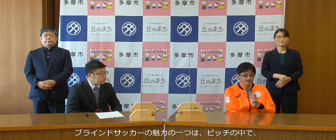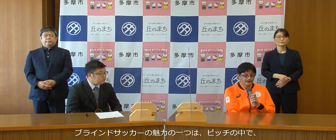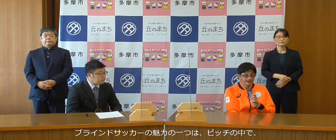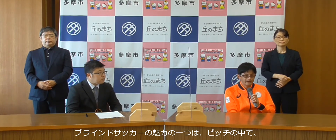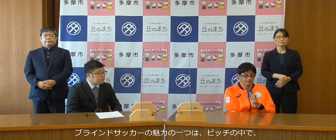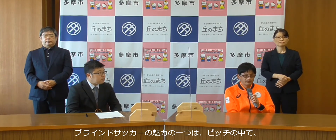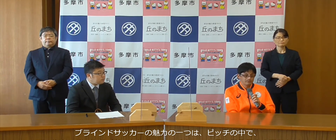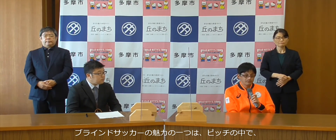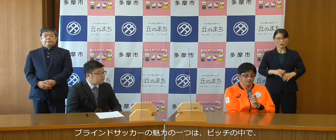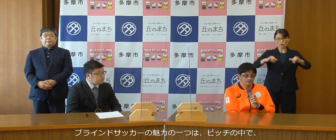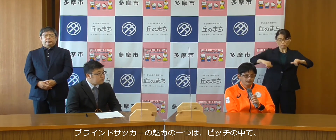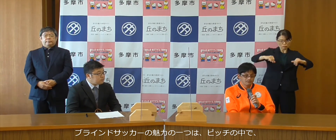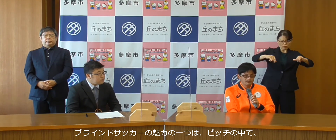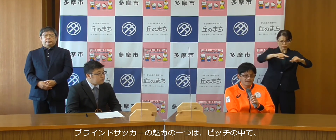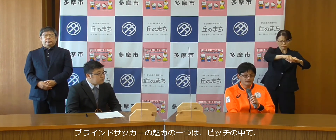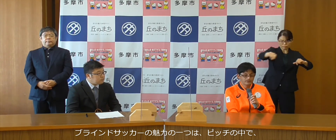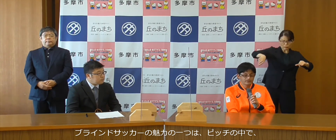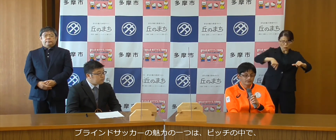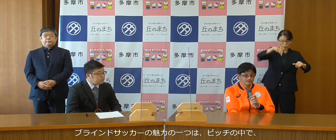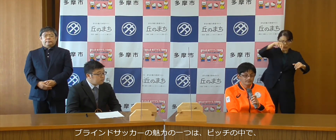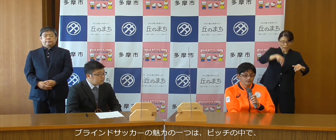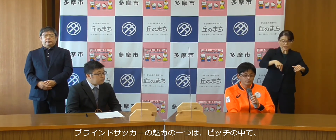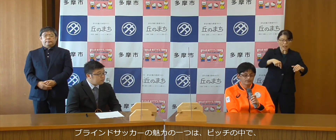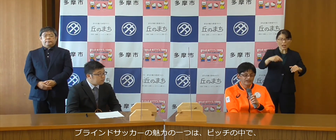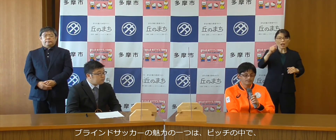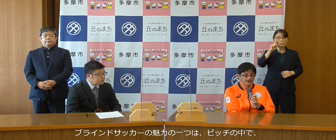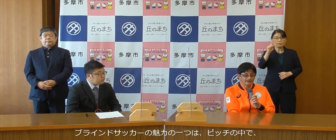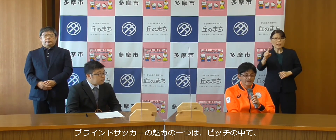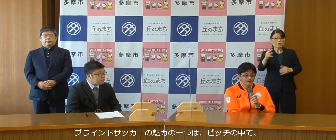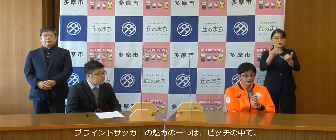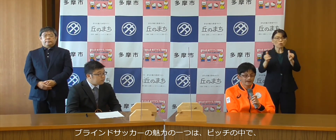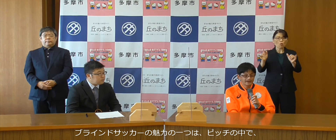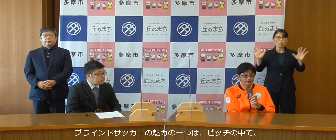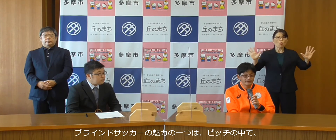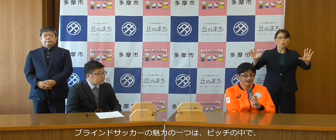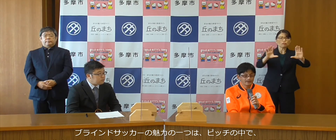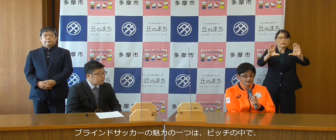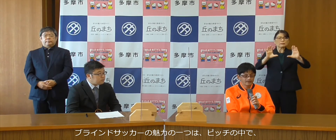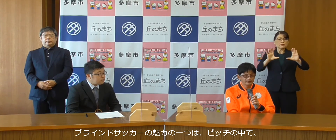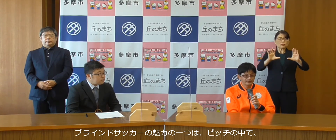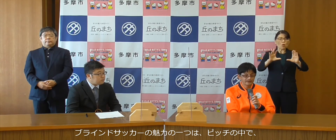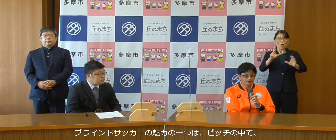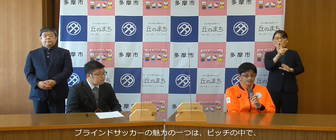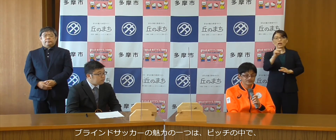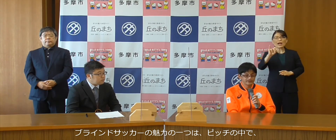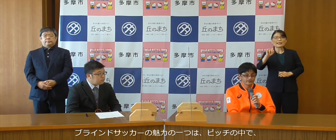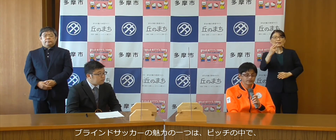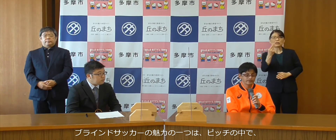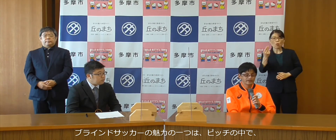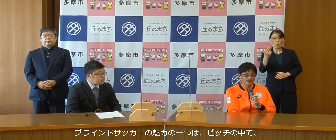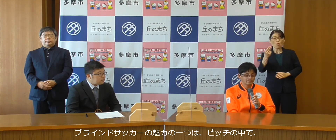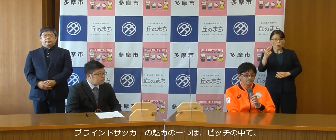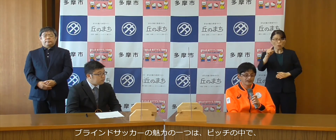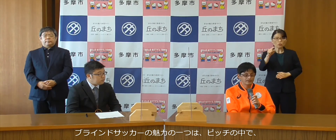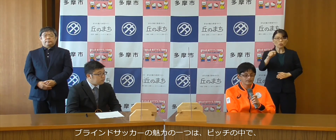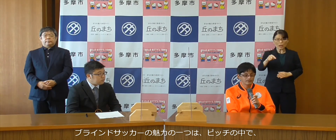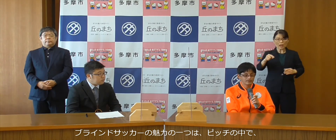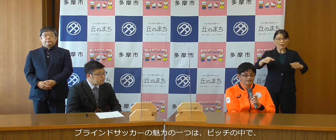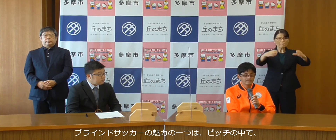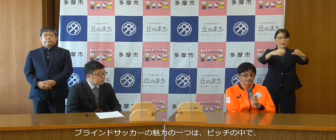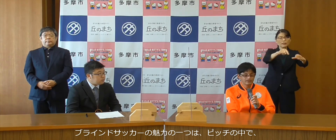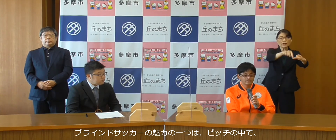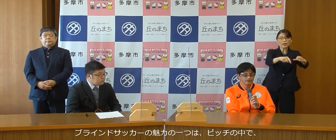ピッチの中で見える人、ゴールキーパーやガイドやセンターコーチといった見